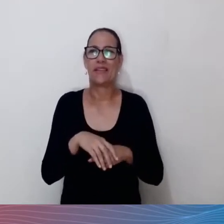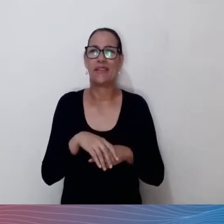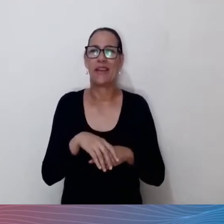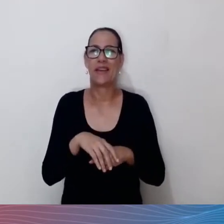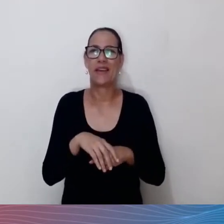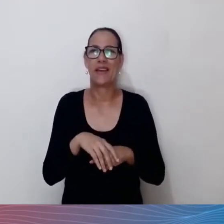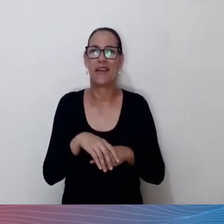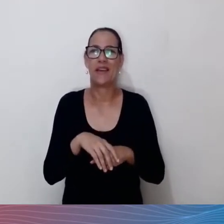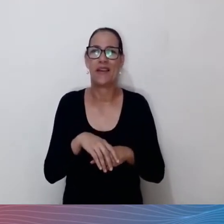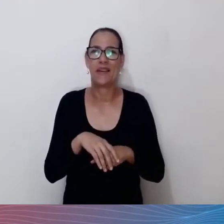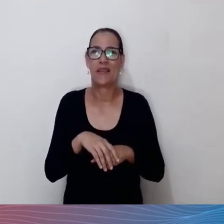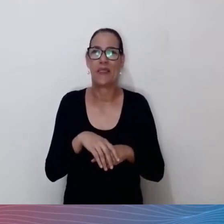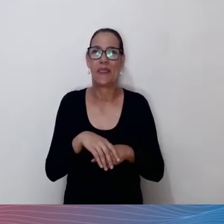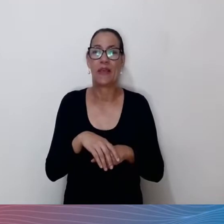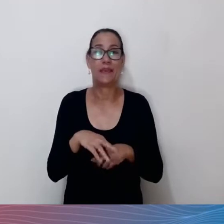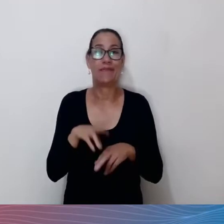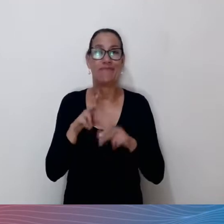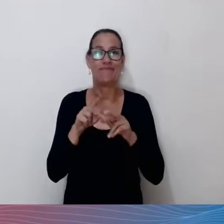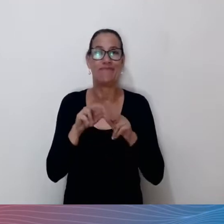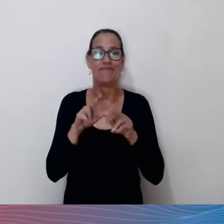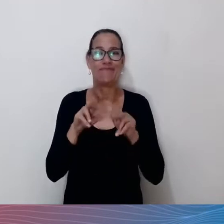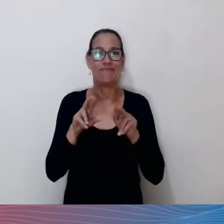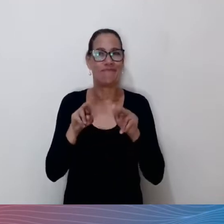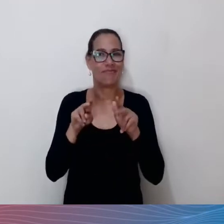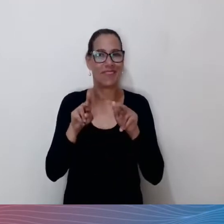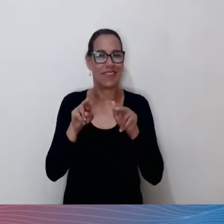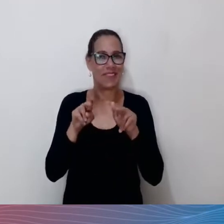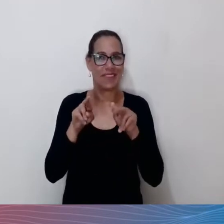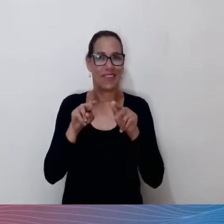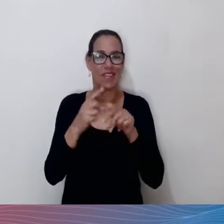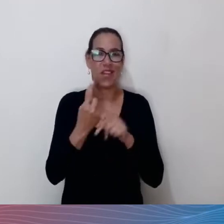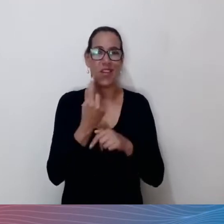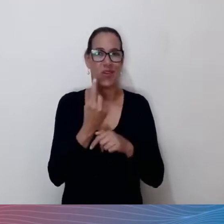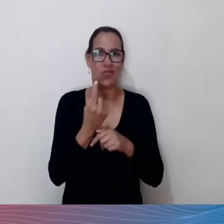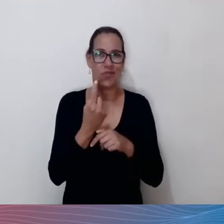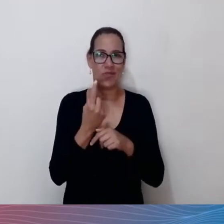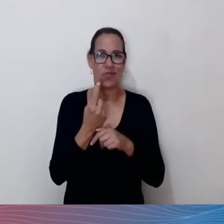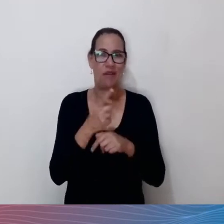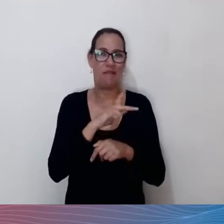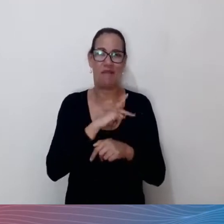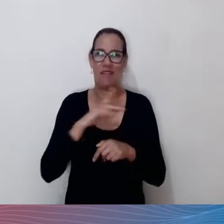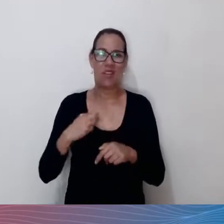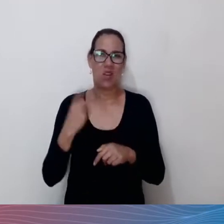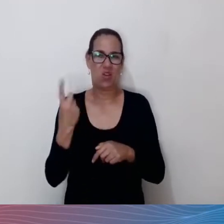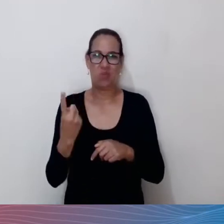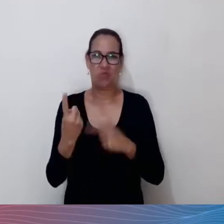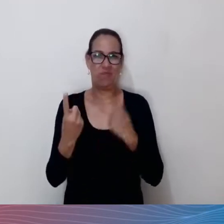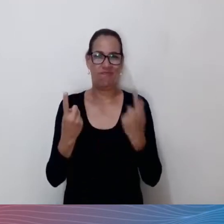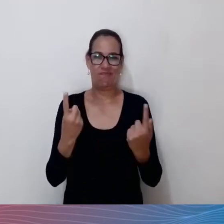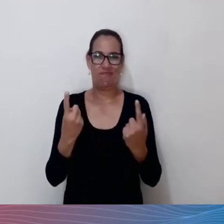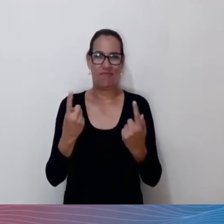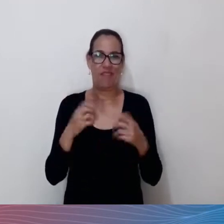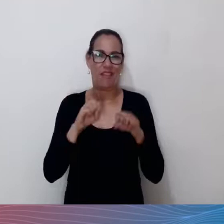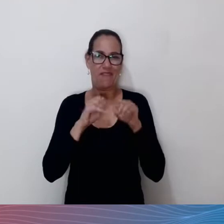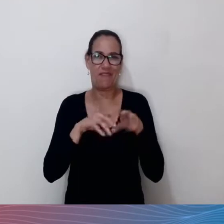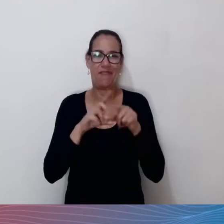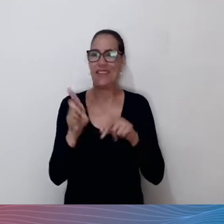a mesma categoria, uma só categoria. Não são pastores uma categoria, mestre outra categoria. Em outras palavras,